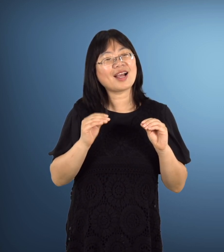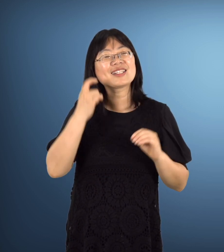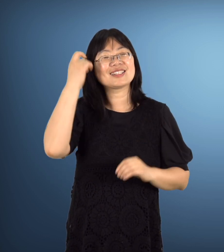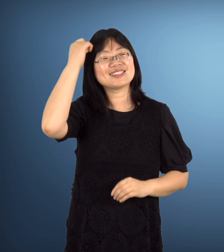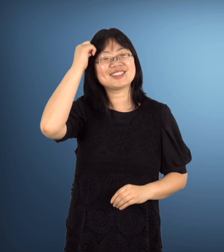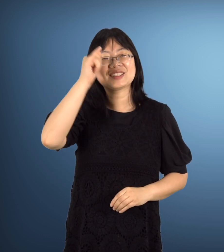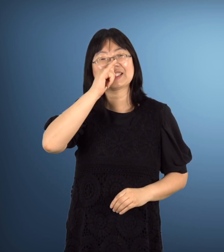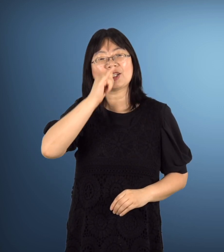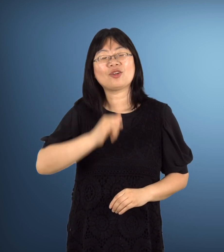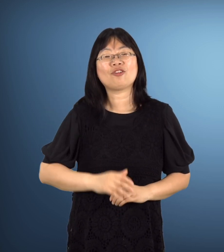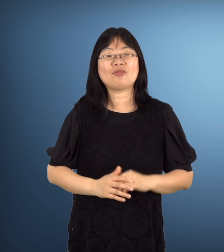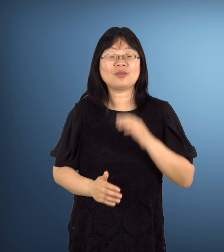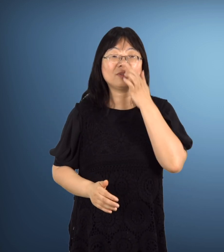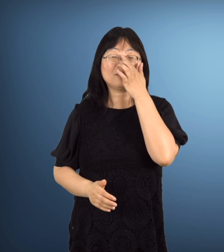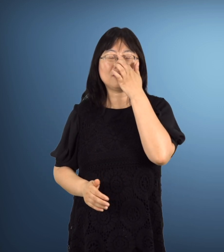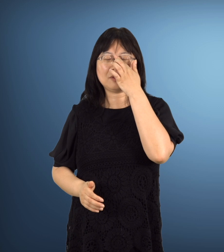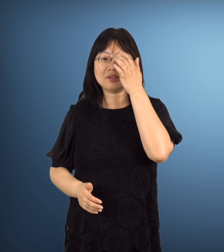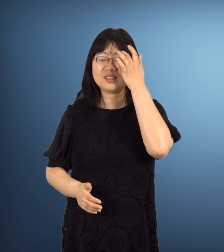같아요.